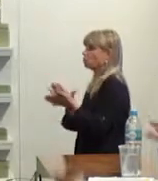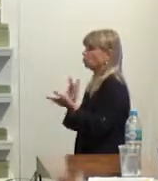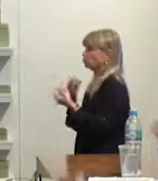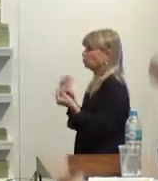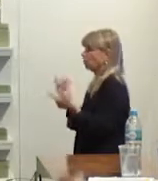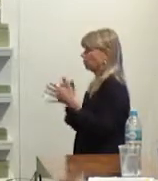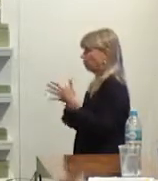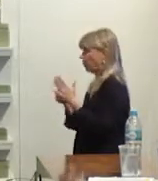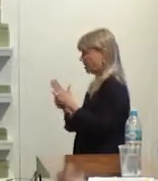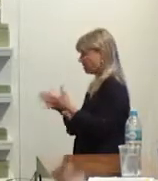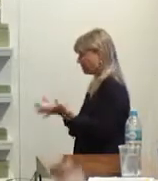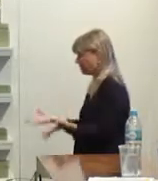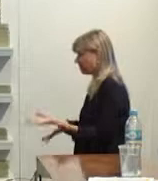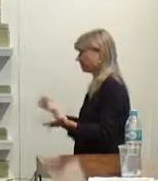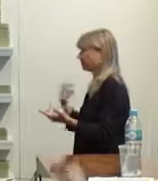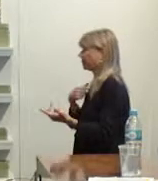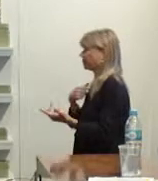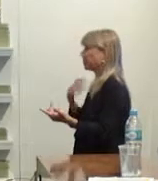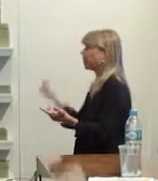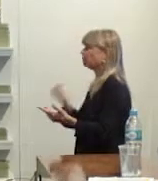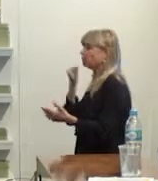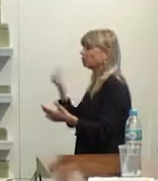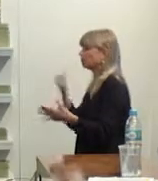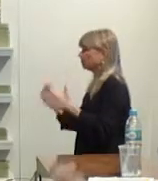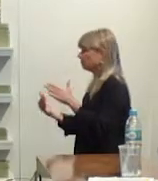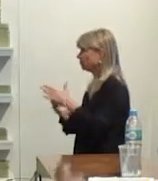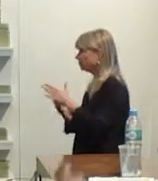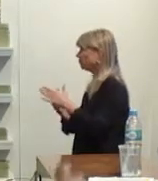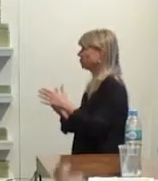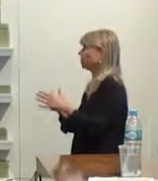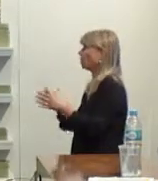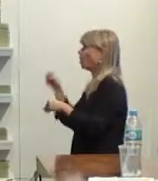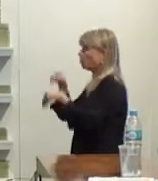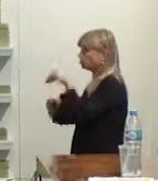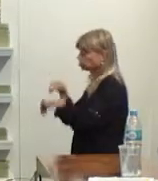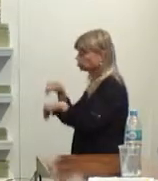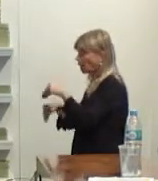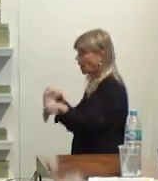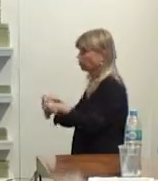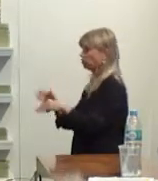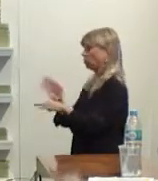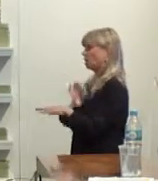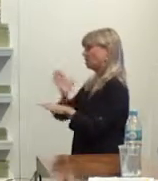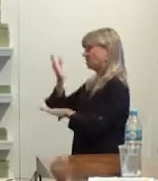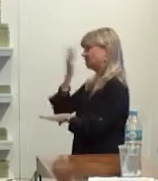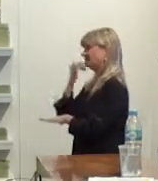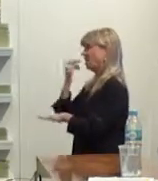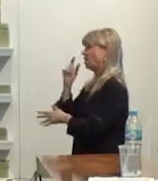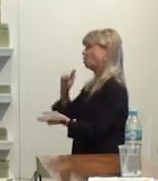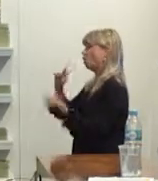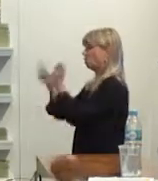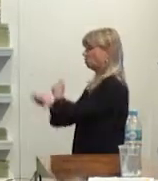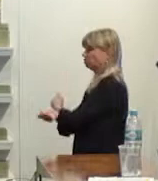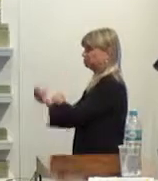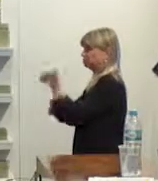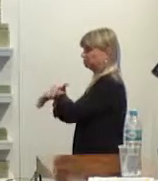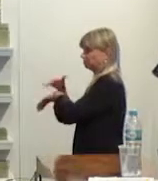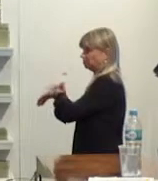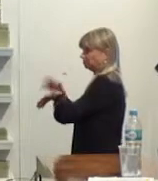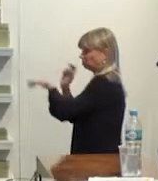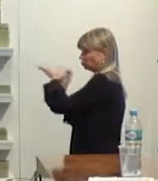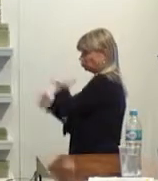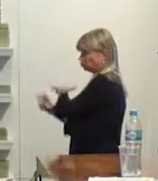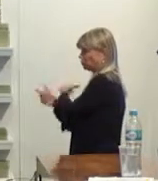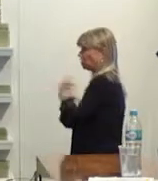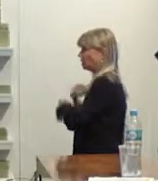fondo. Fundamentalmente, cuando nosotros votamos el año pasado el traspaso del subte, queríamos poner la